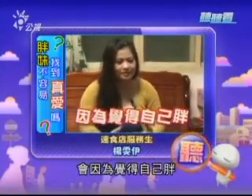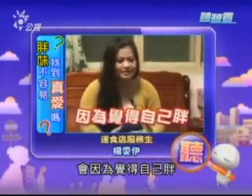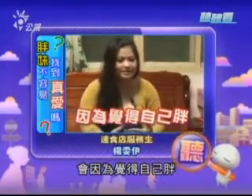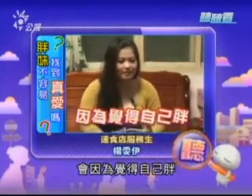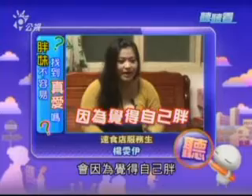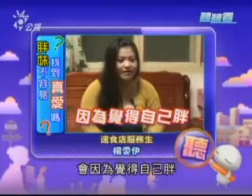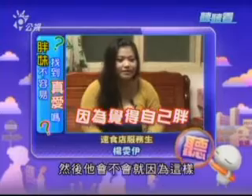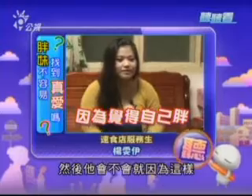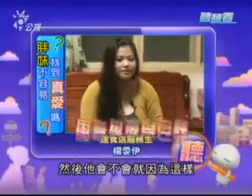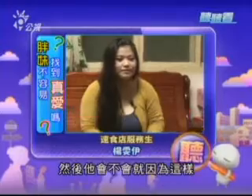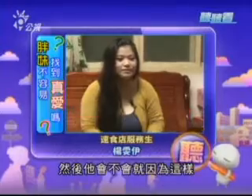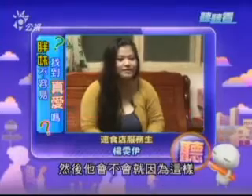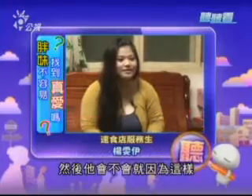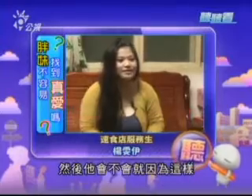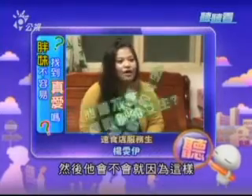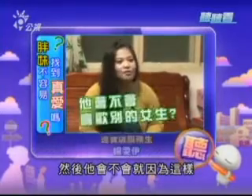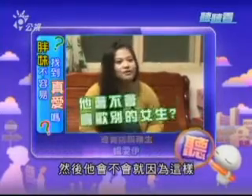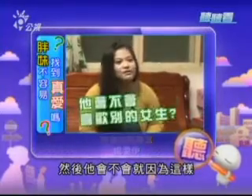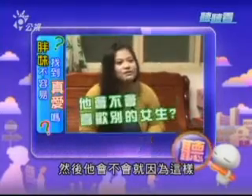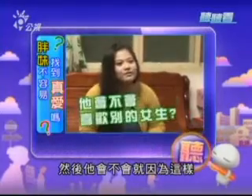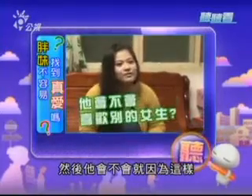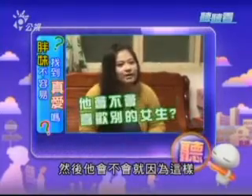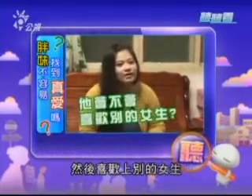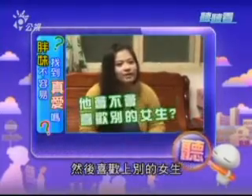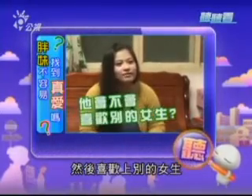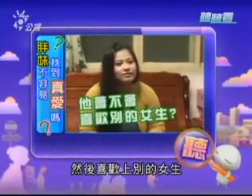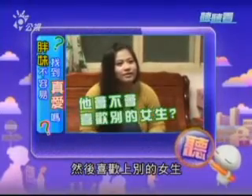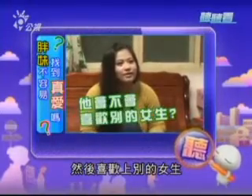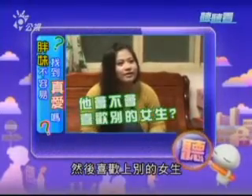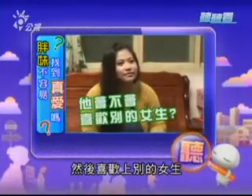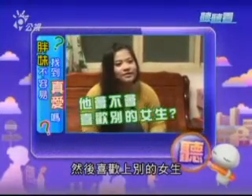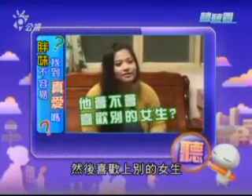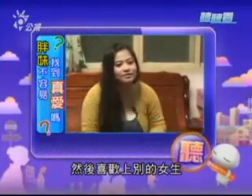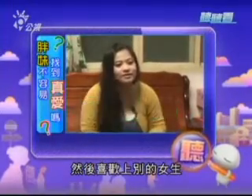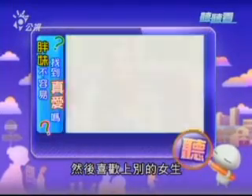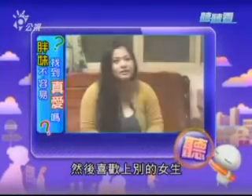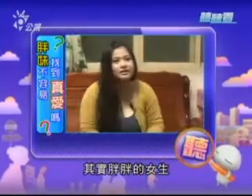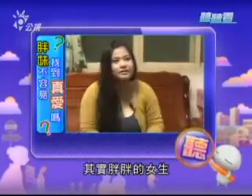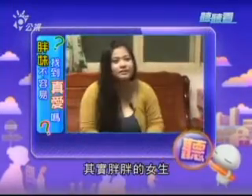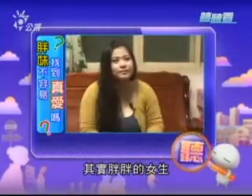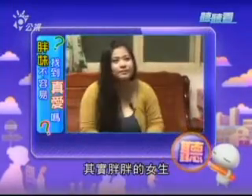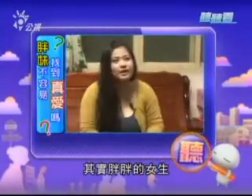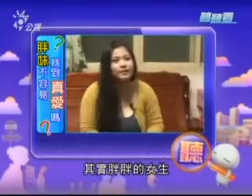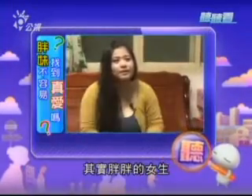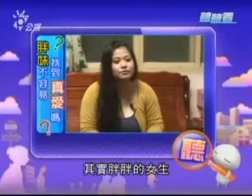自己胖，然后他会不会就因为这样，然后喜欢上别的女生？其实胖胖的女